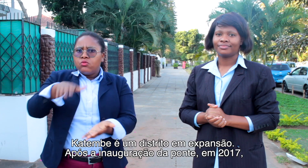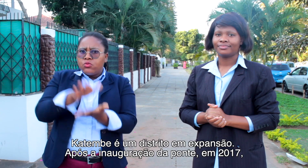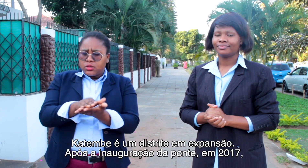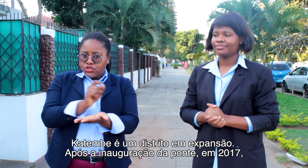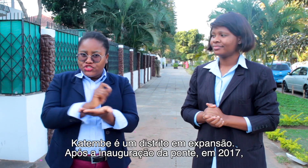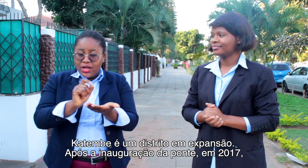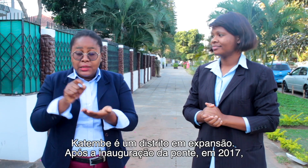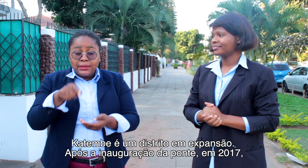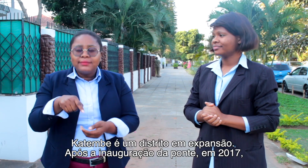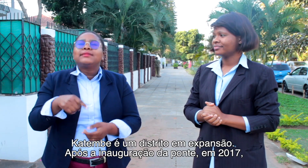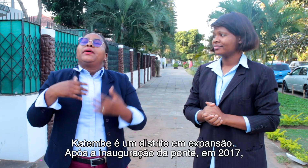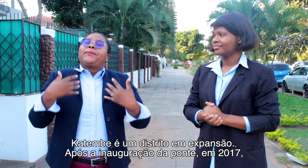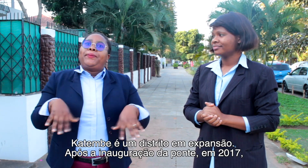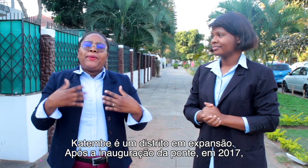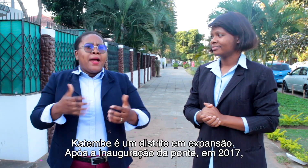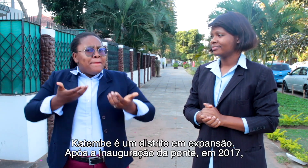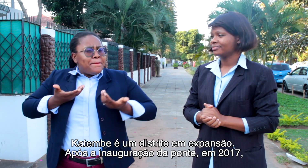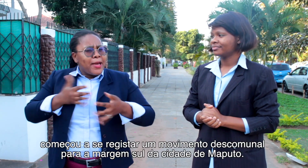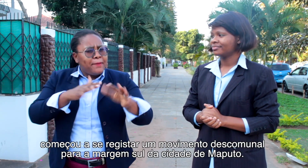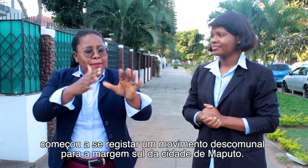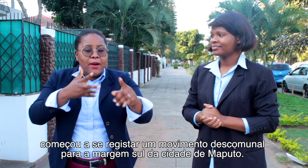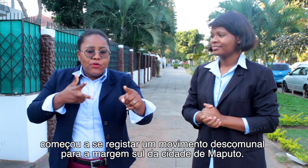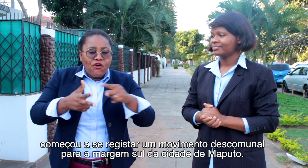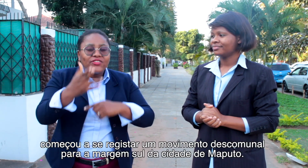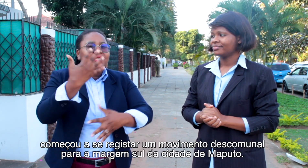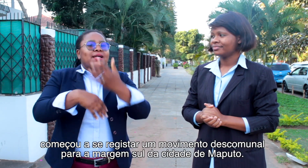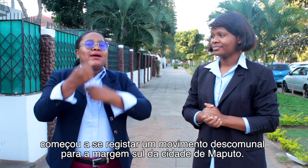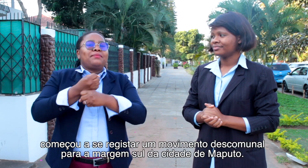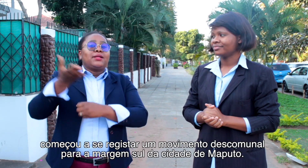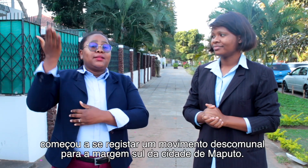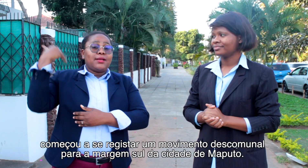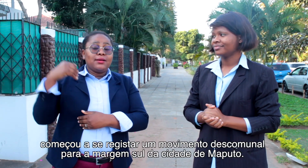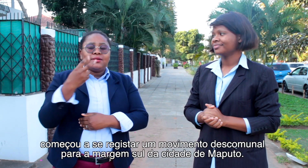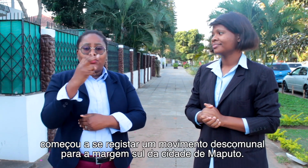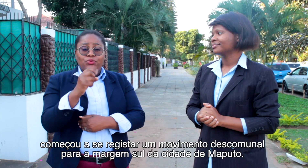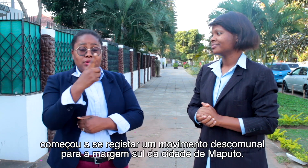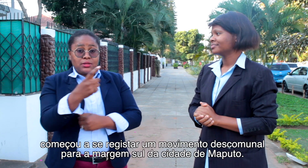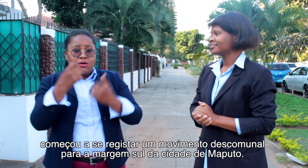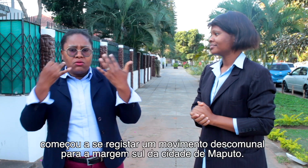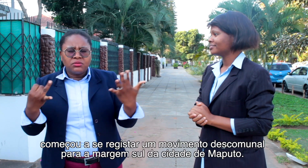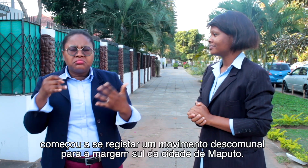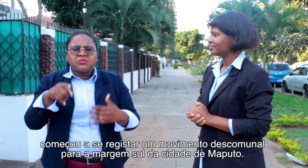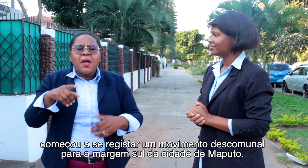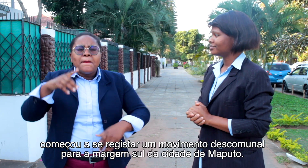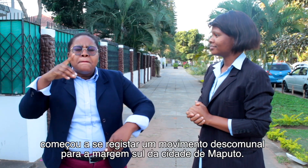Após a inauguração da ponte em 2017, começou a se registrar um movimento descomunal para a margem sul da cidade de